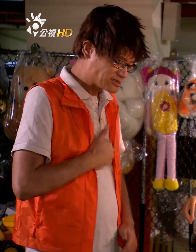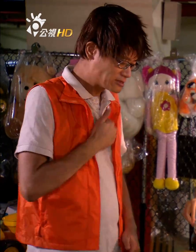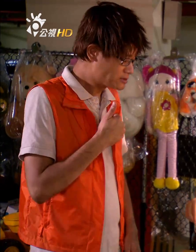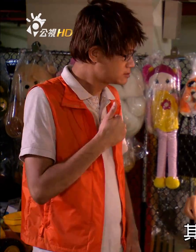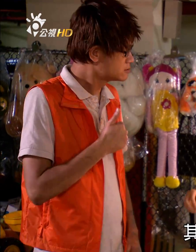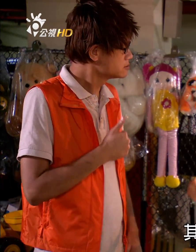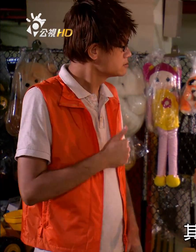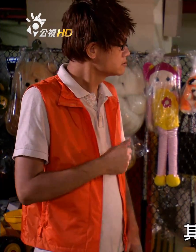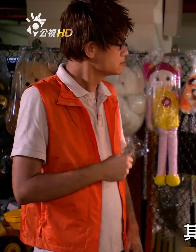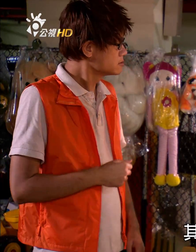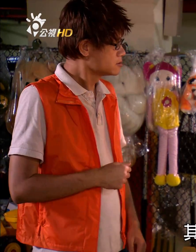其实啊，